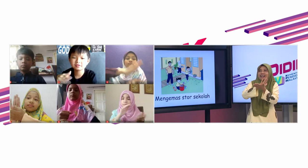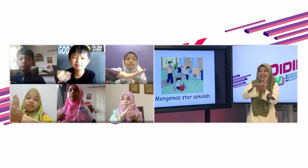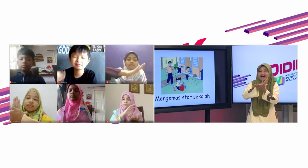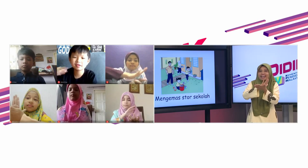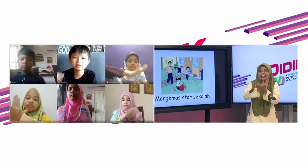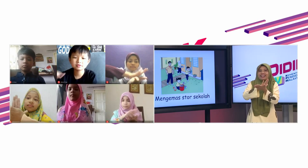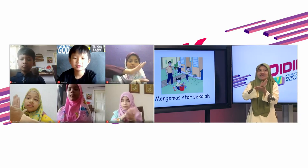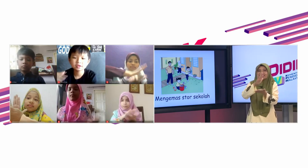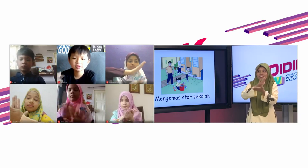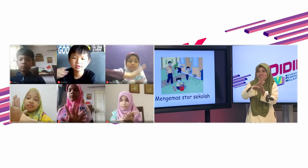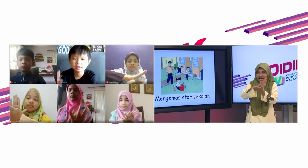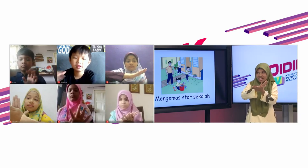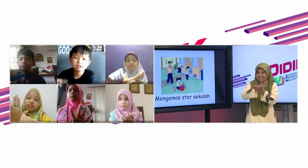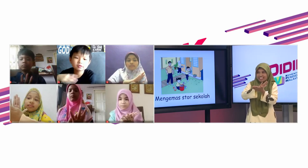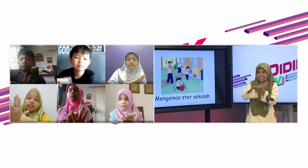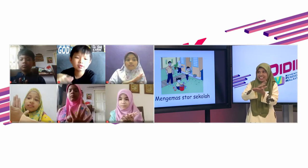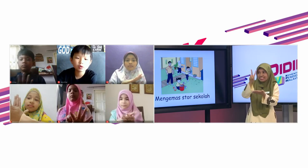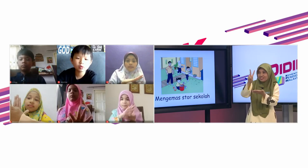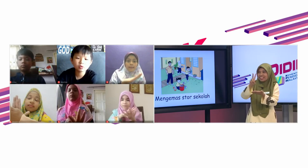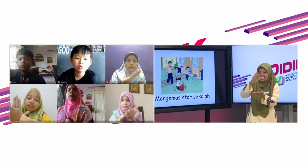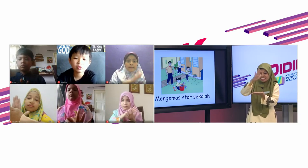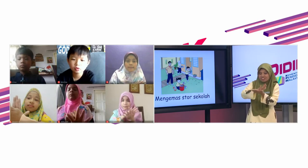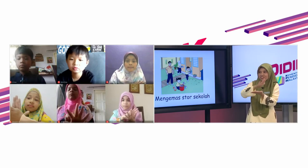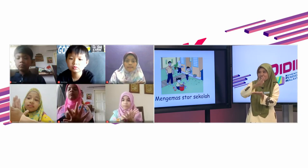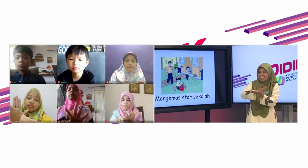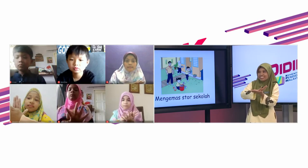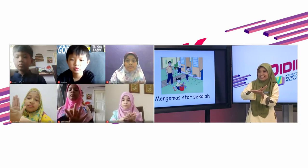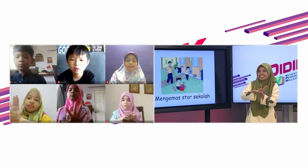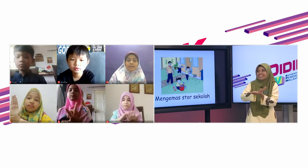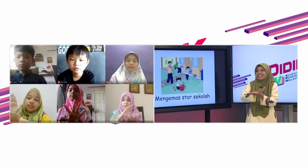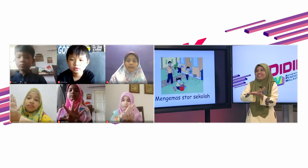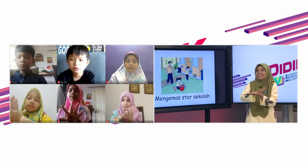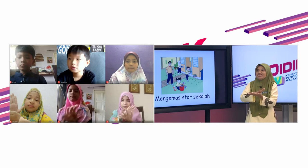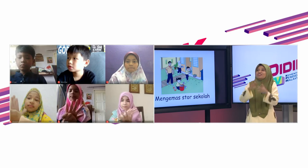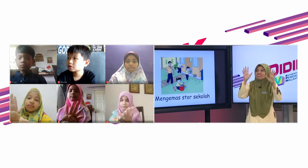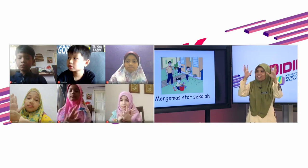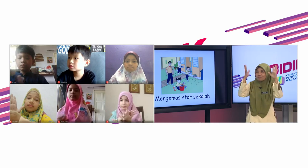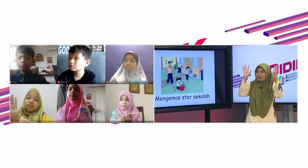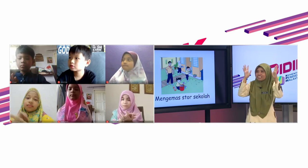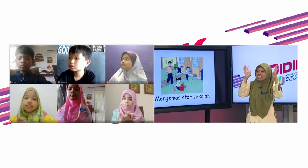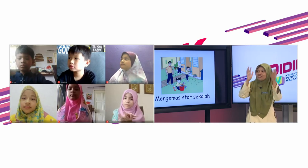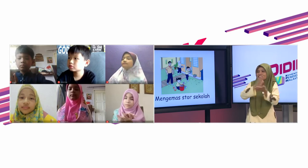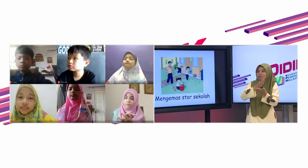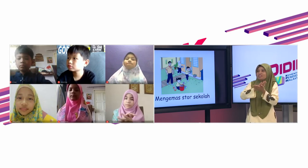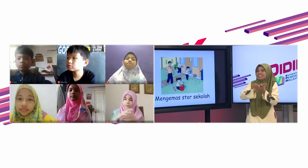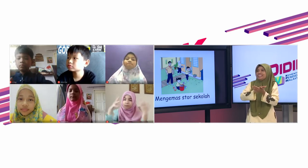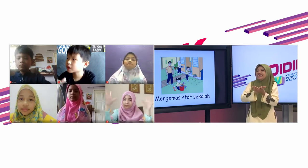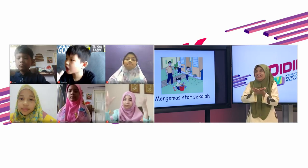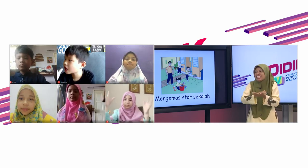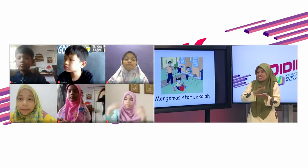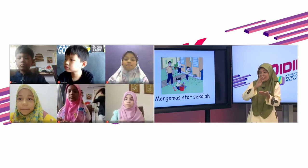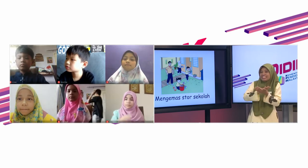Sekolah. Sekolah. Situ je. Dia dua kali. Satu, dua. Sebab tu dia orang tepuk macam ni, dia orang tak tepuk macam